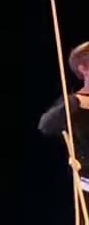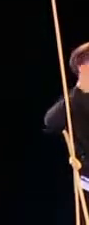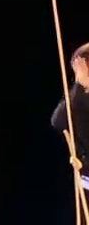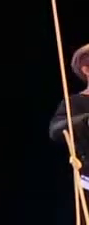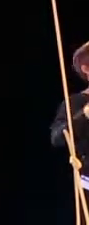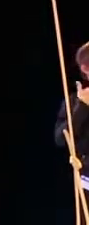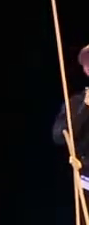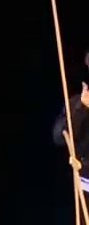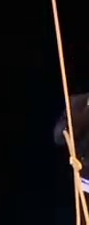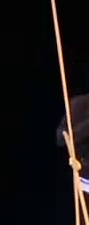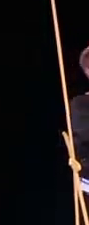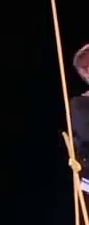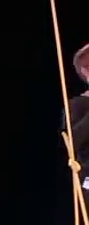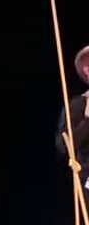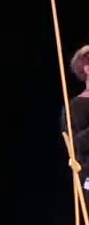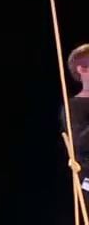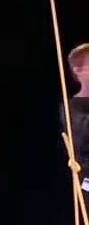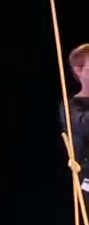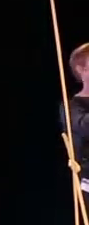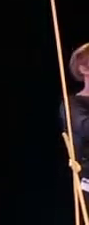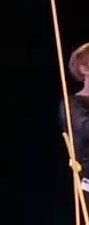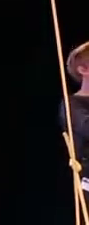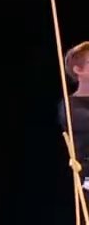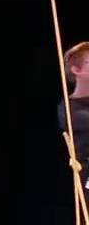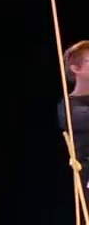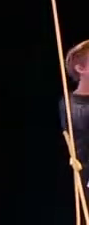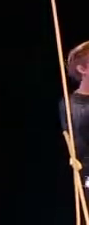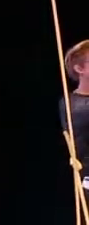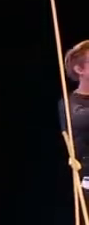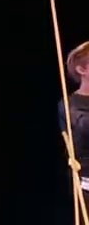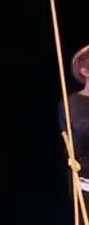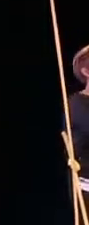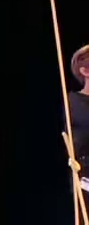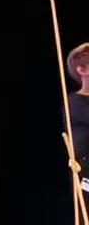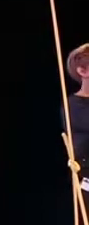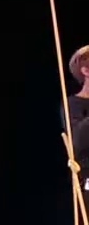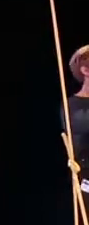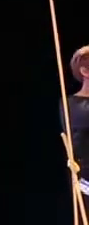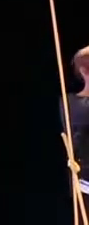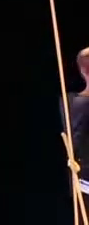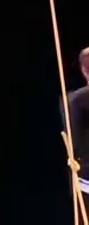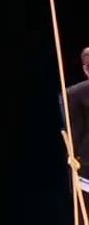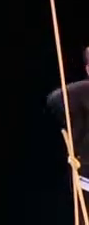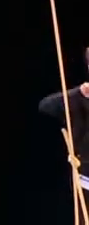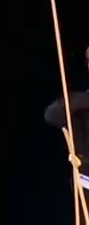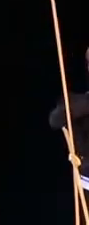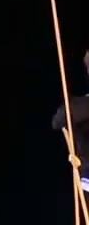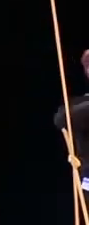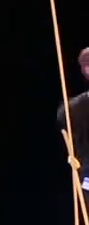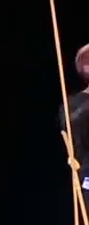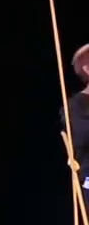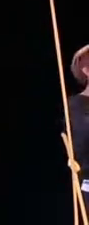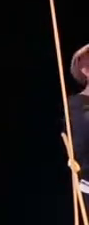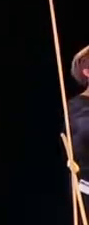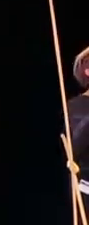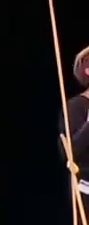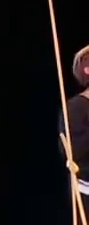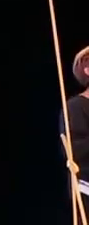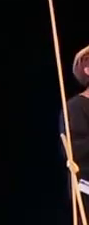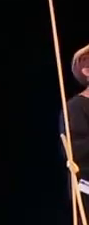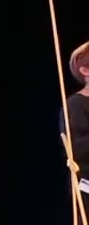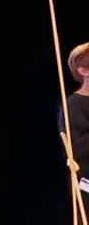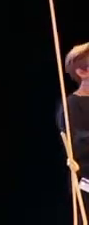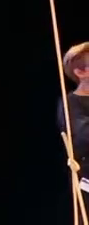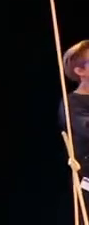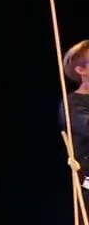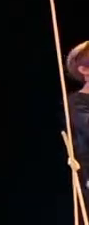kompostera, återvinna, åka tåg etc. Vi influerar varandra. Som ett exempel kan vi se kriget i Syrien